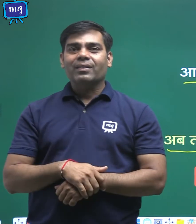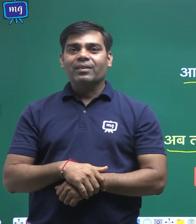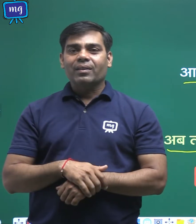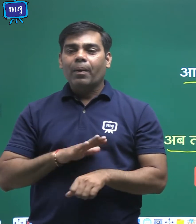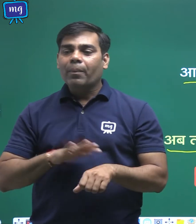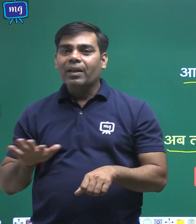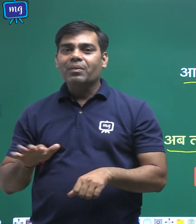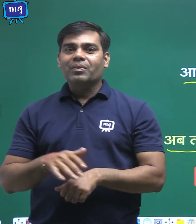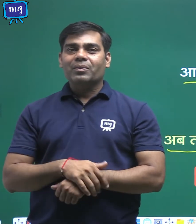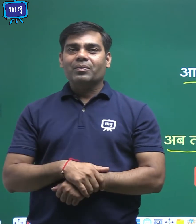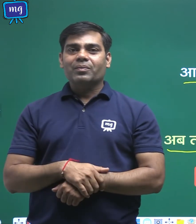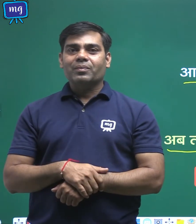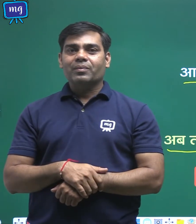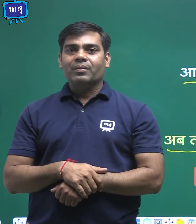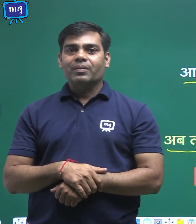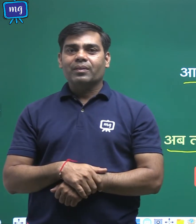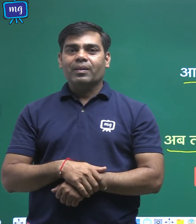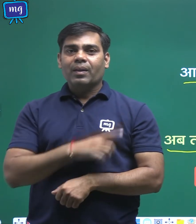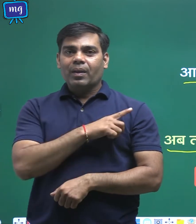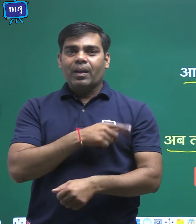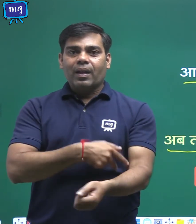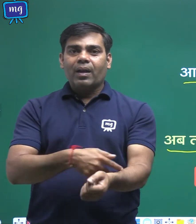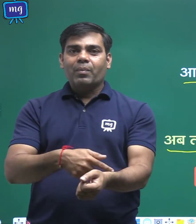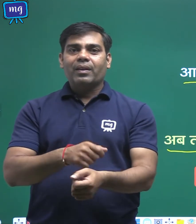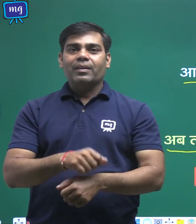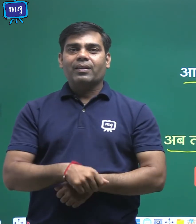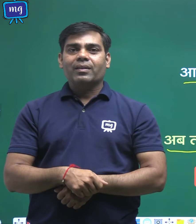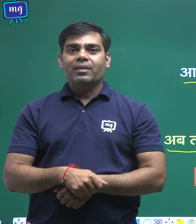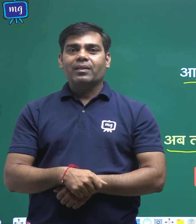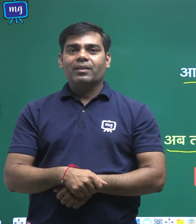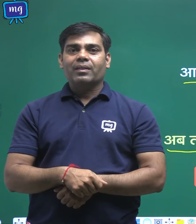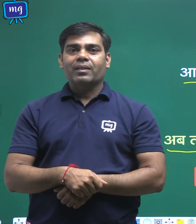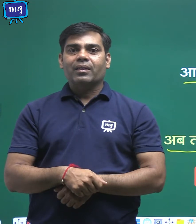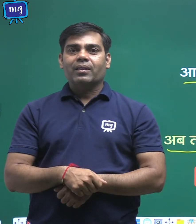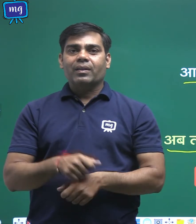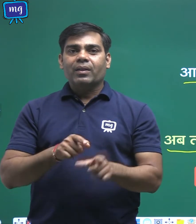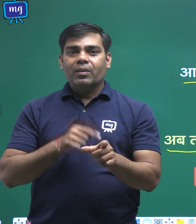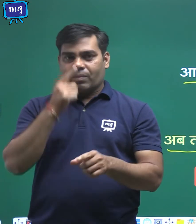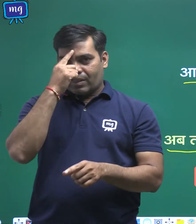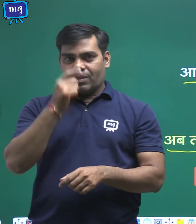प्यारे बच्चों, मेरा नाम है योगेश कुमार तंवर